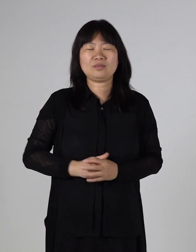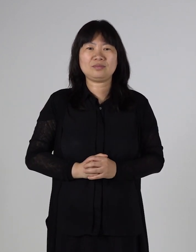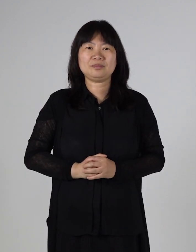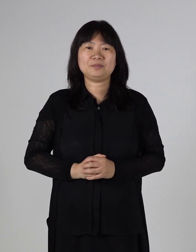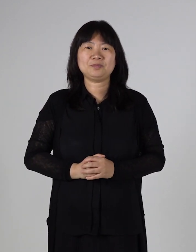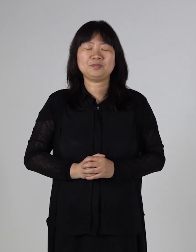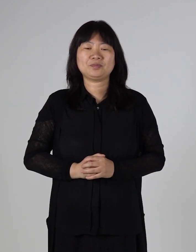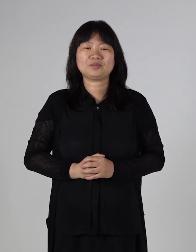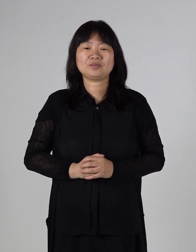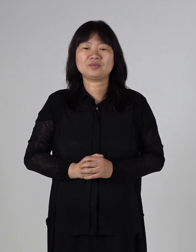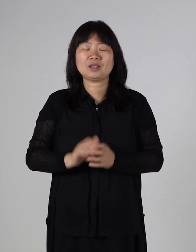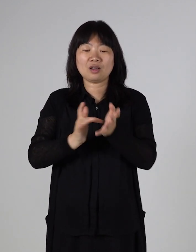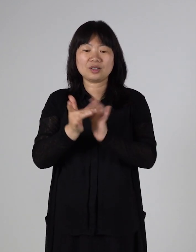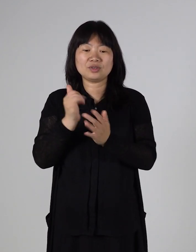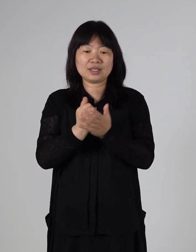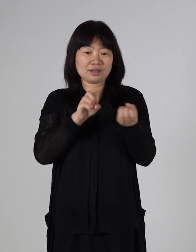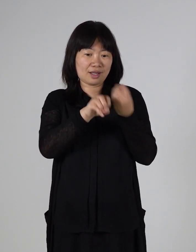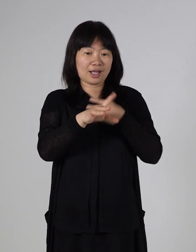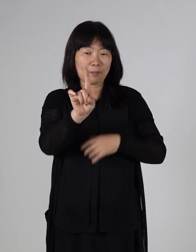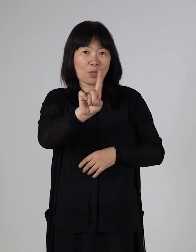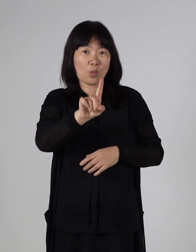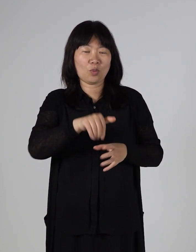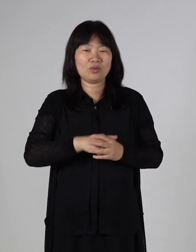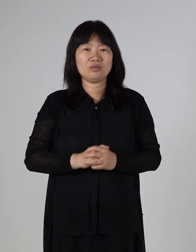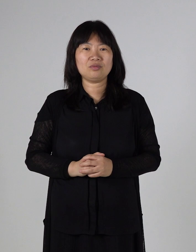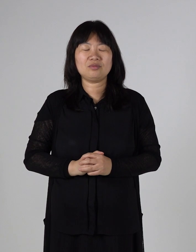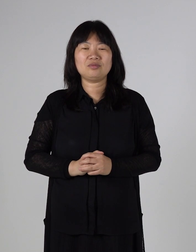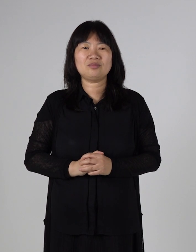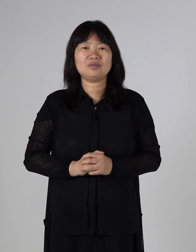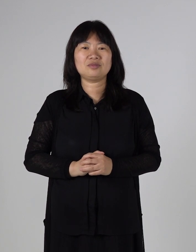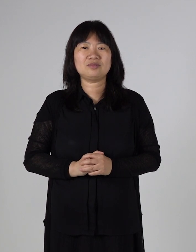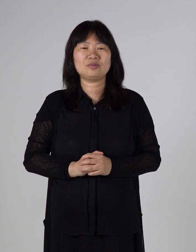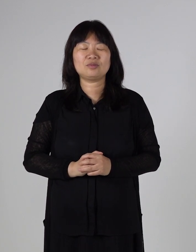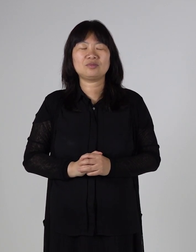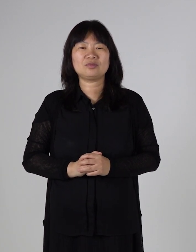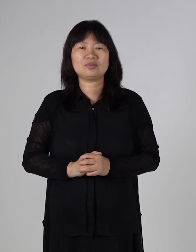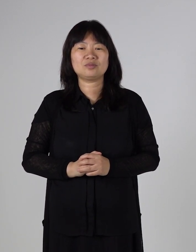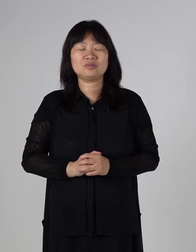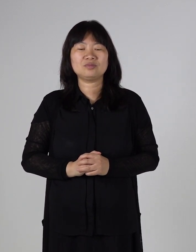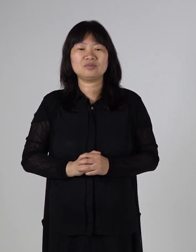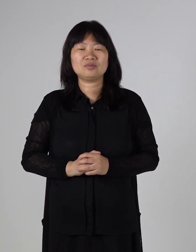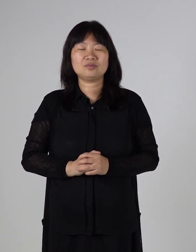그러면 예수님이 어떻게 대답을 해야 답이 맞겠어요?